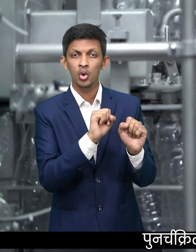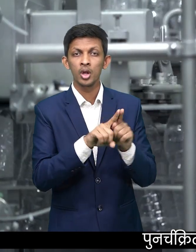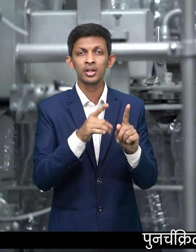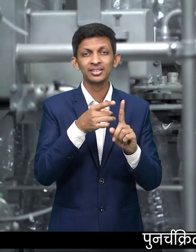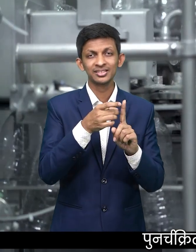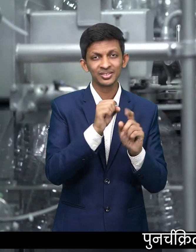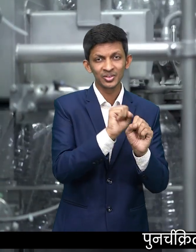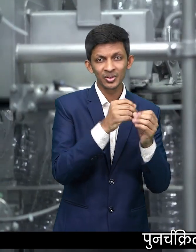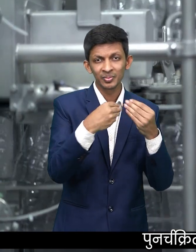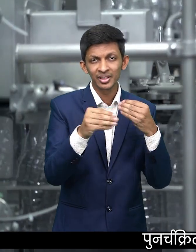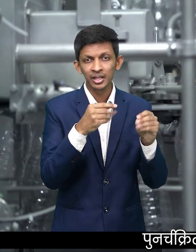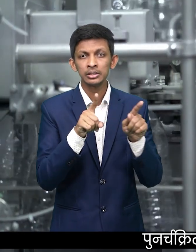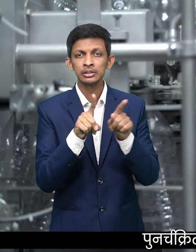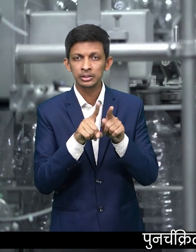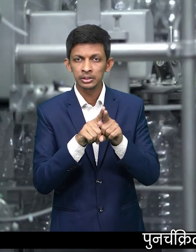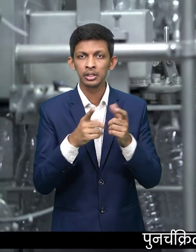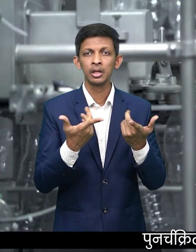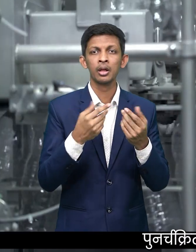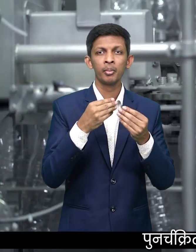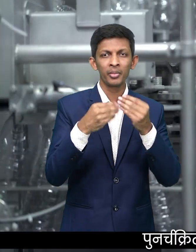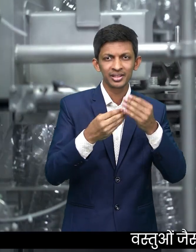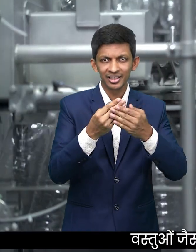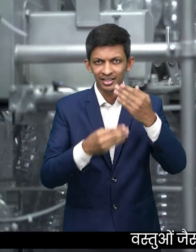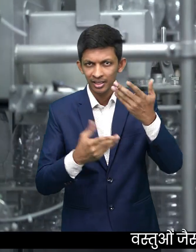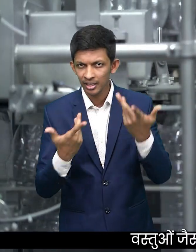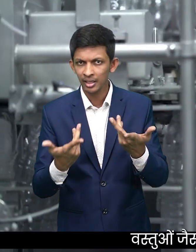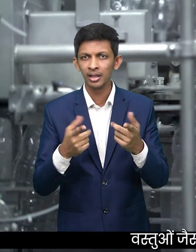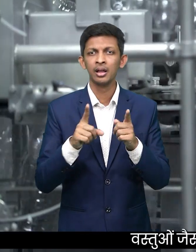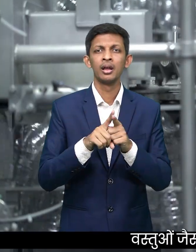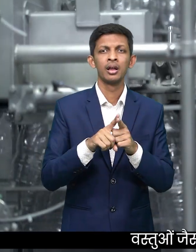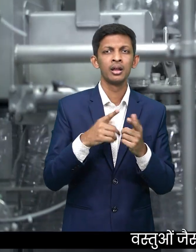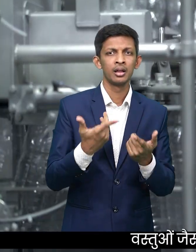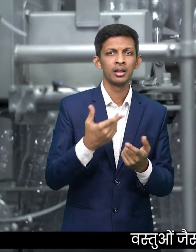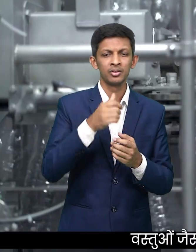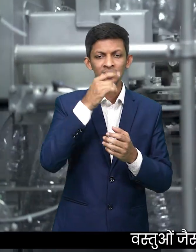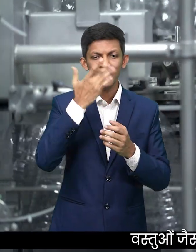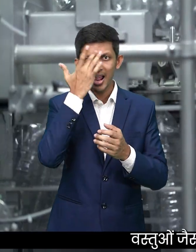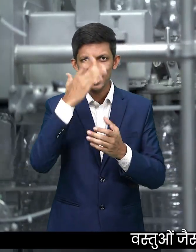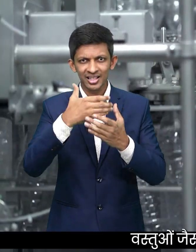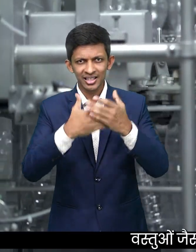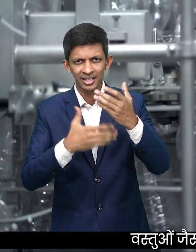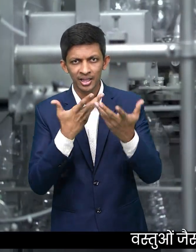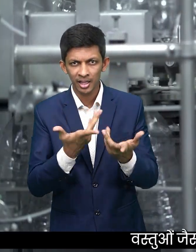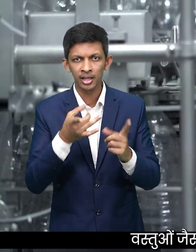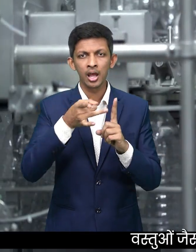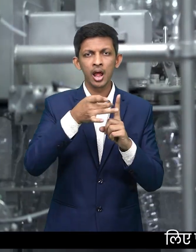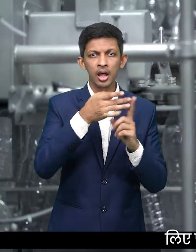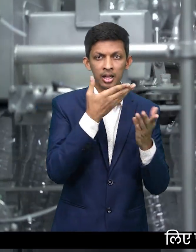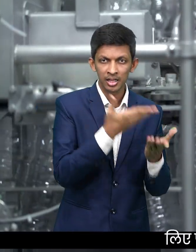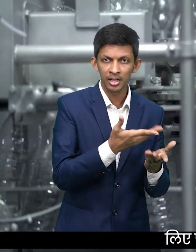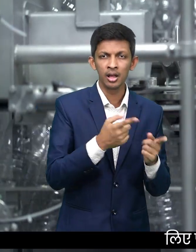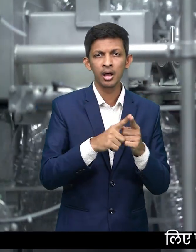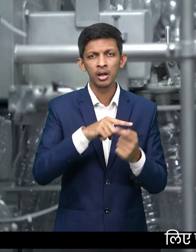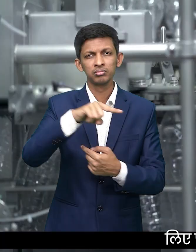पुनर्चक्रित प्लास्टिक, कागज, कांच और धातु की वस्तुओं जैसी सामग्रियों को आवश्यक चीजें बनाने के